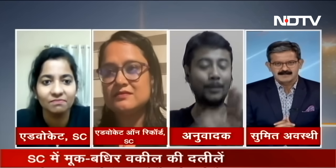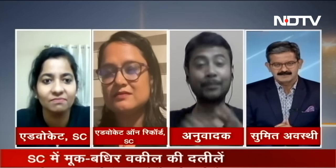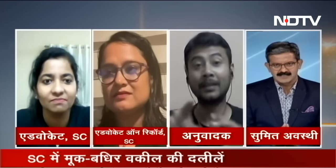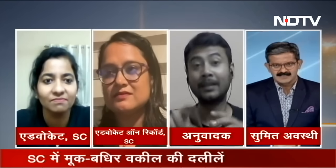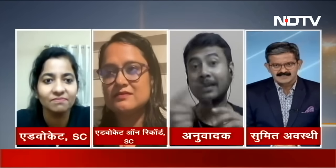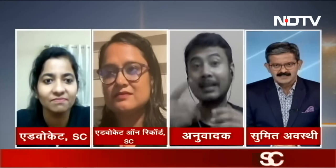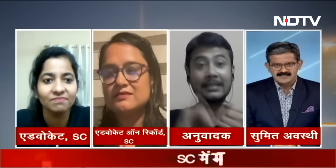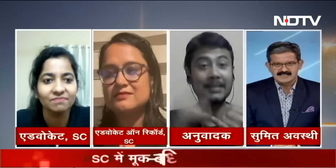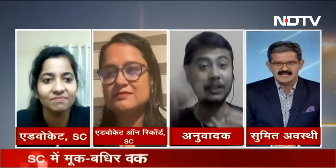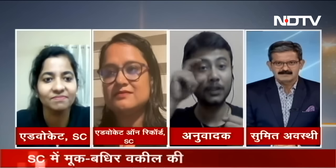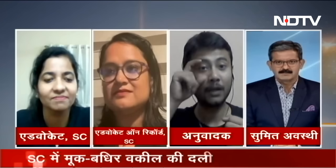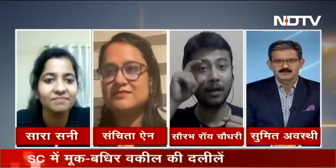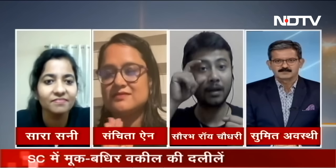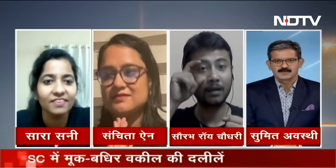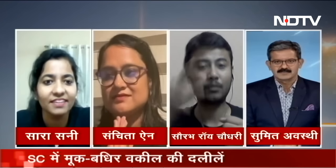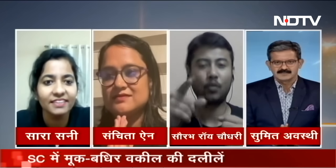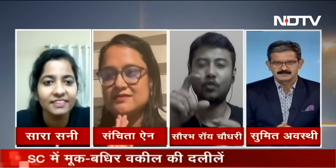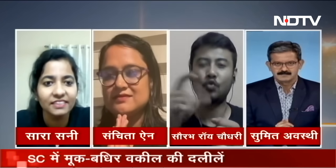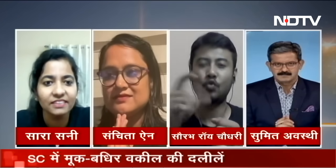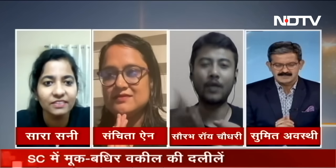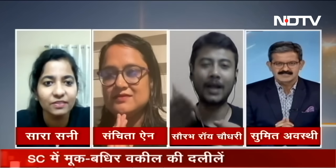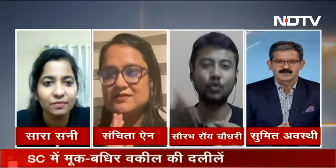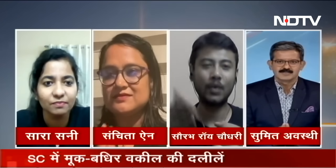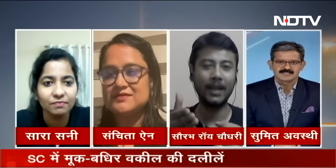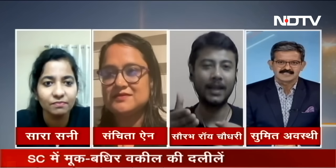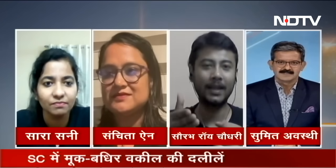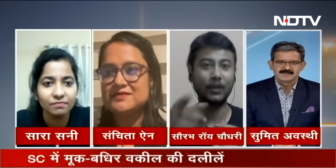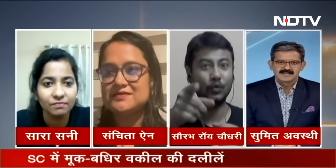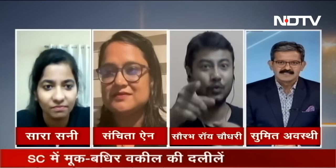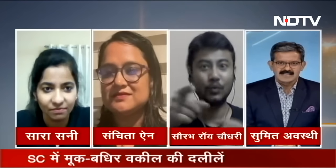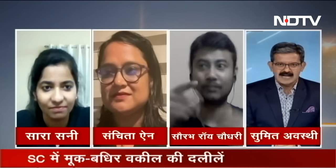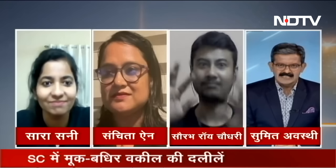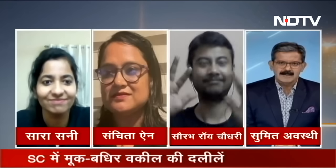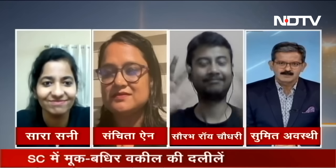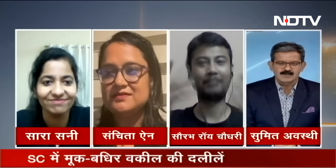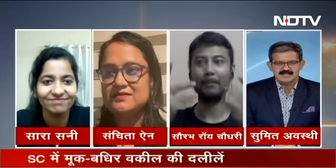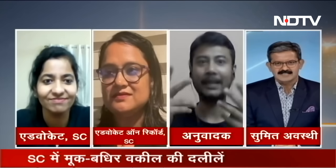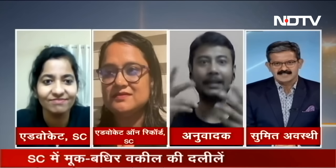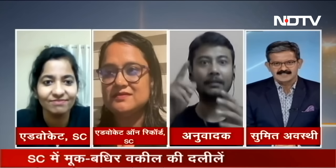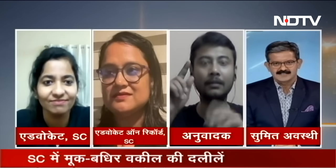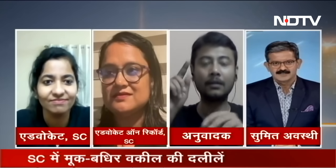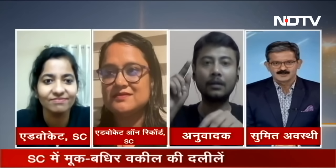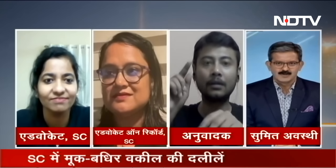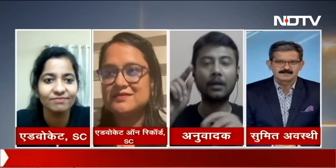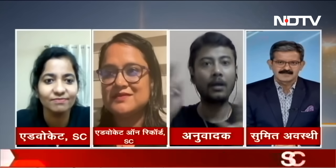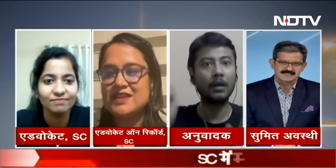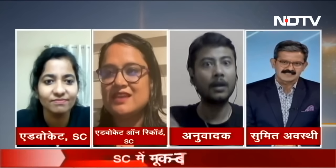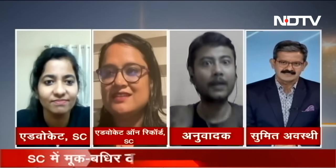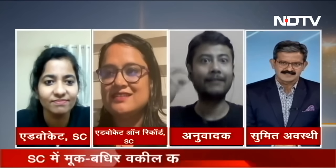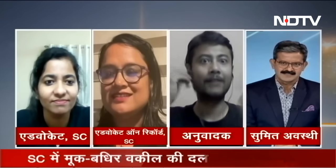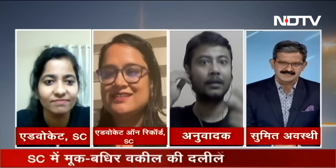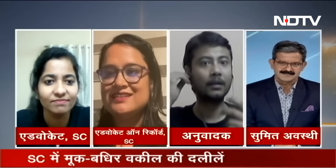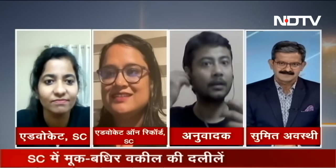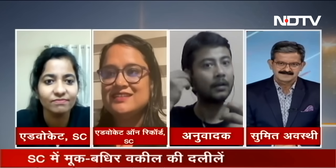नायाब काम किया है, इसके लिए आपकी बहुत बहुत प्रशंसा होनी चाहिए। यह आइडिया आपको कहाँ से आया, क्यों आपने ऐसा